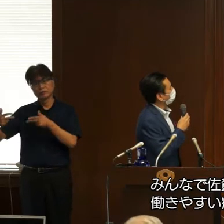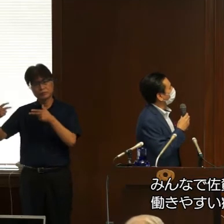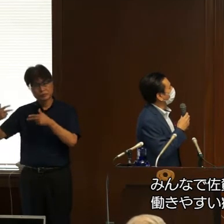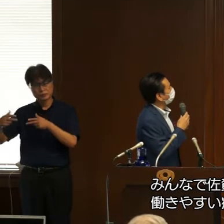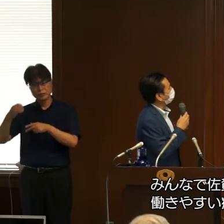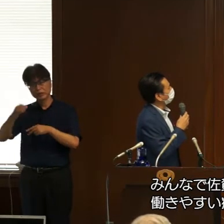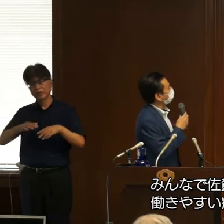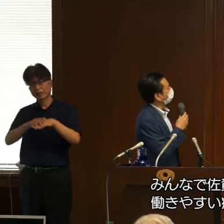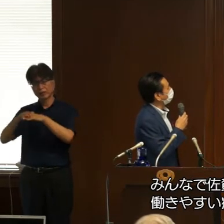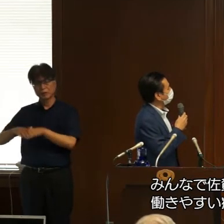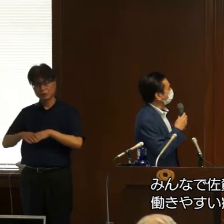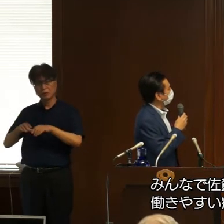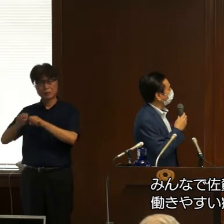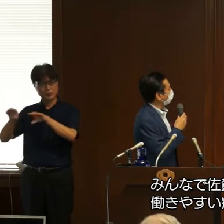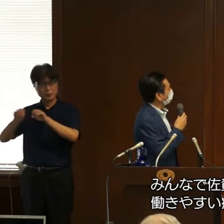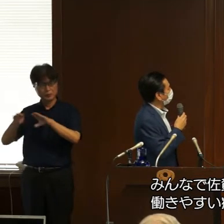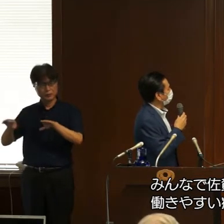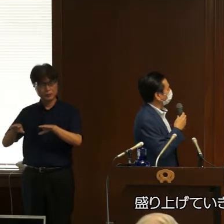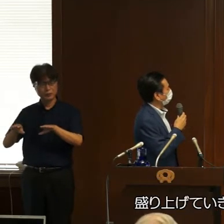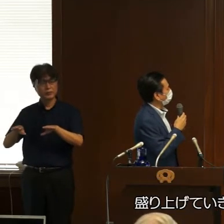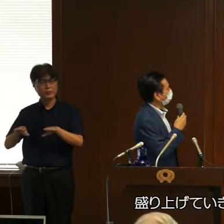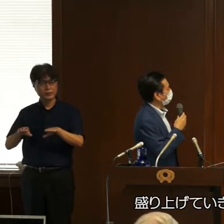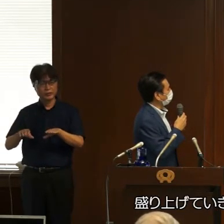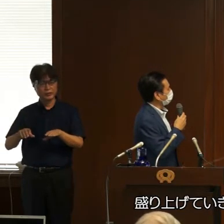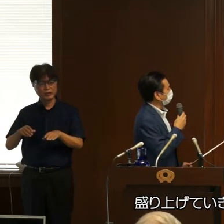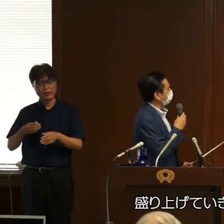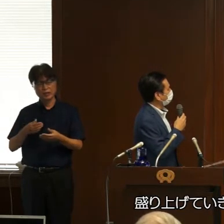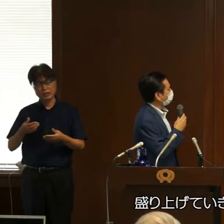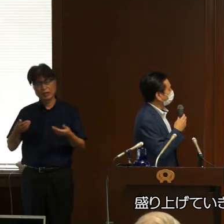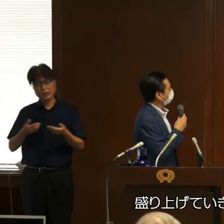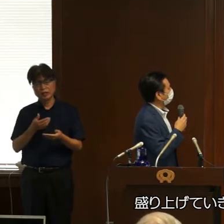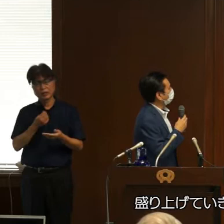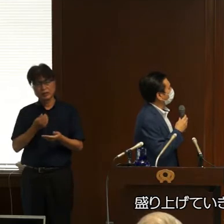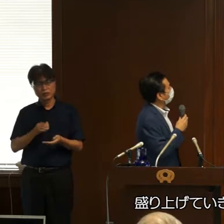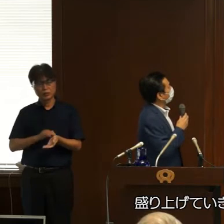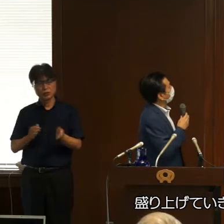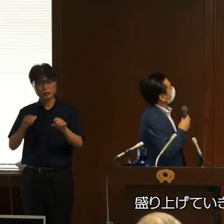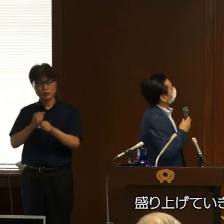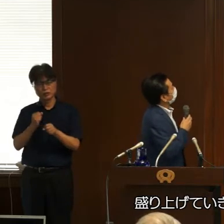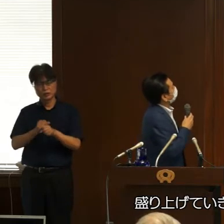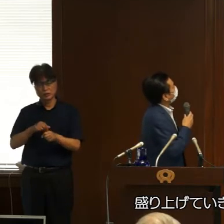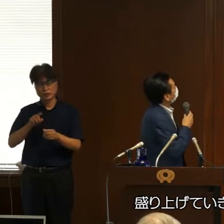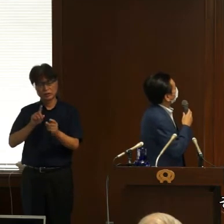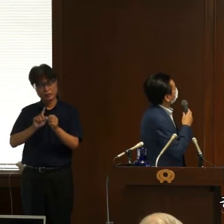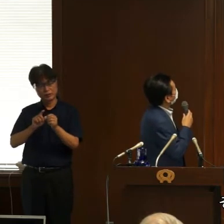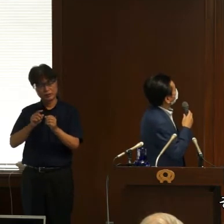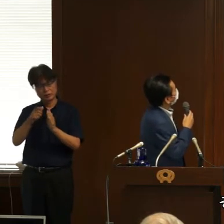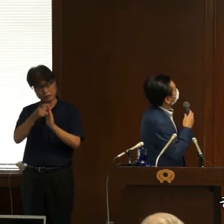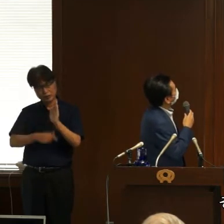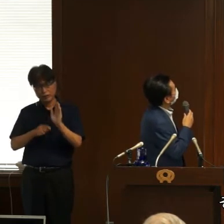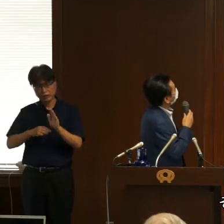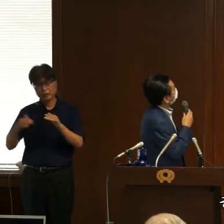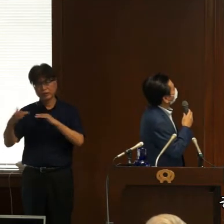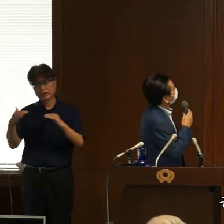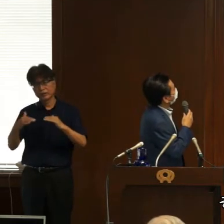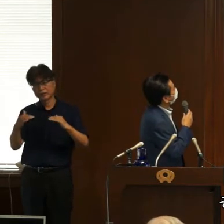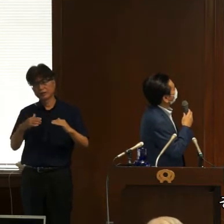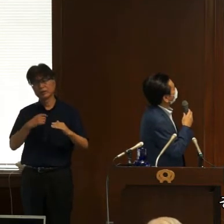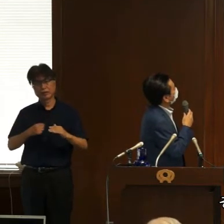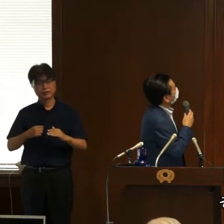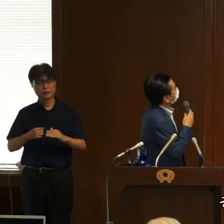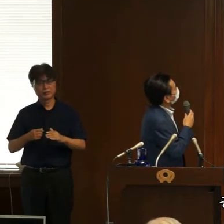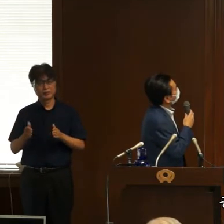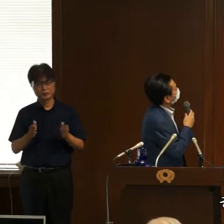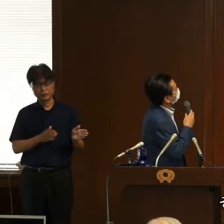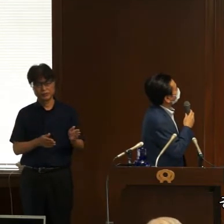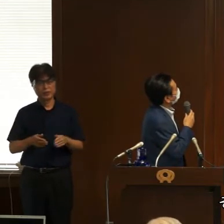県の働きやすい病院づくりについて盛り上げていきたいと思います。はい、それから医師、